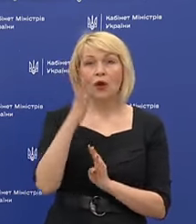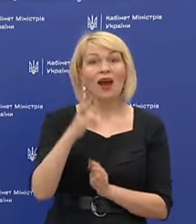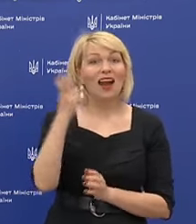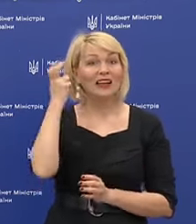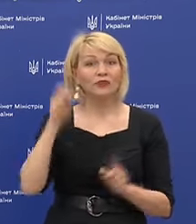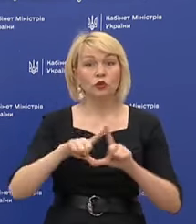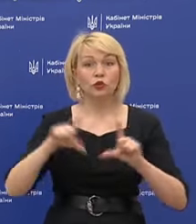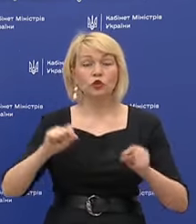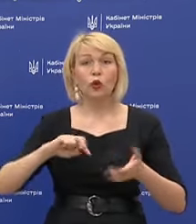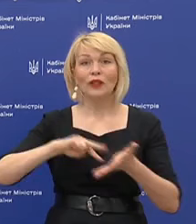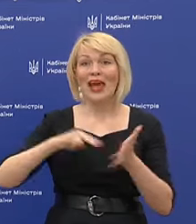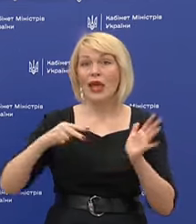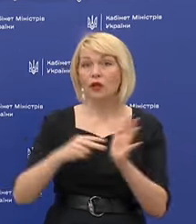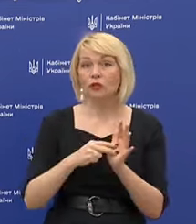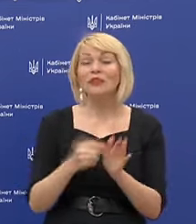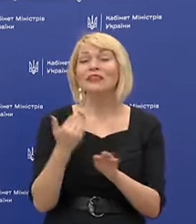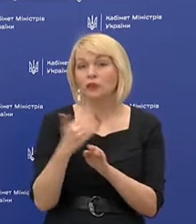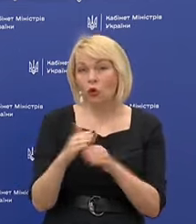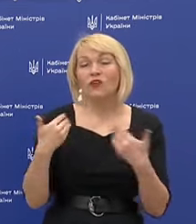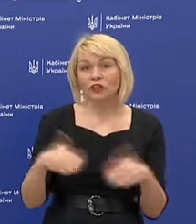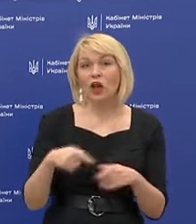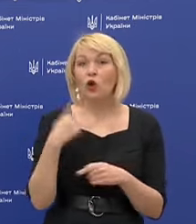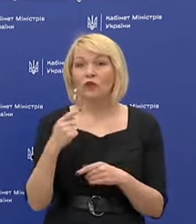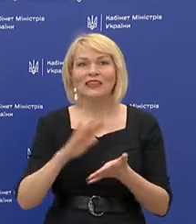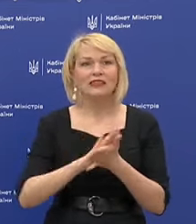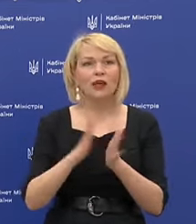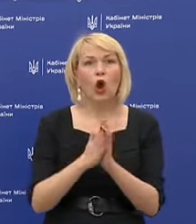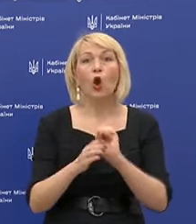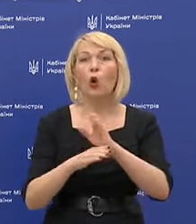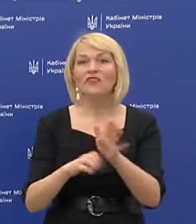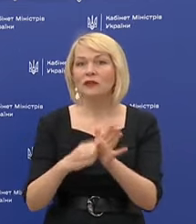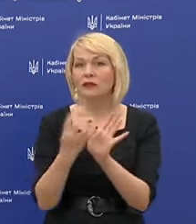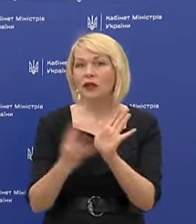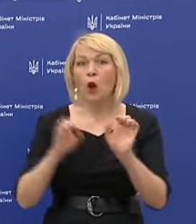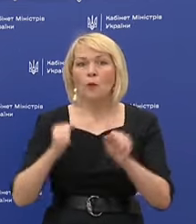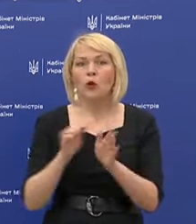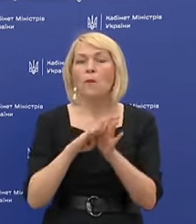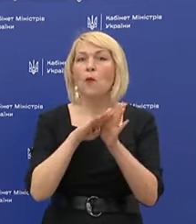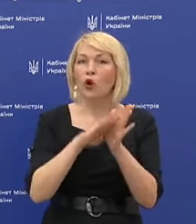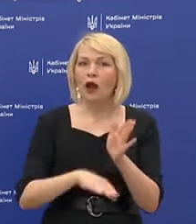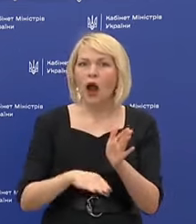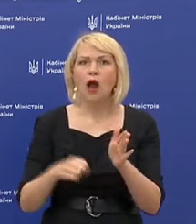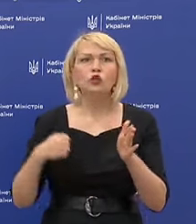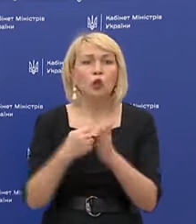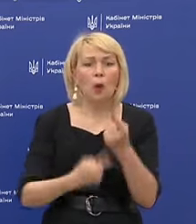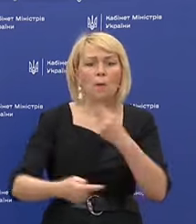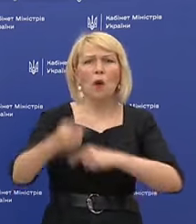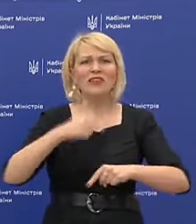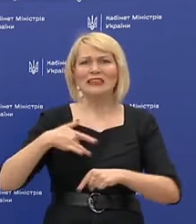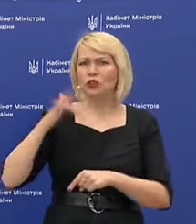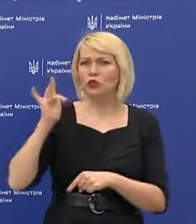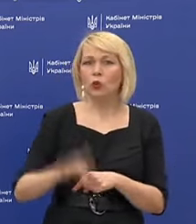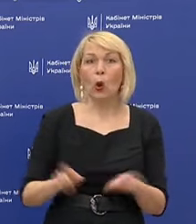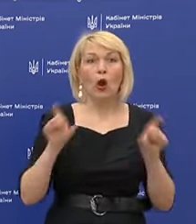школи економіки, ви вже частково про це говорили сьогодні, ситуація із COVID-19 в Україні може погіршитися аж до повернення жорсткого